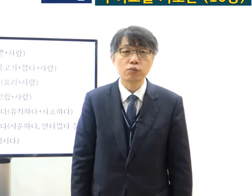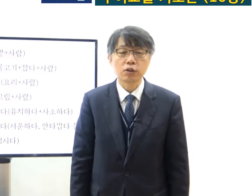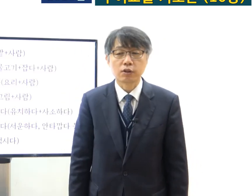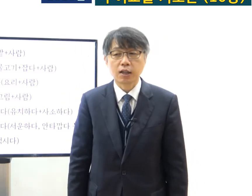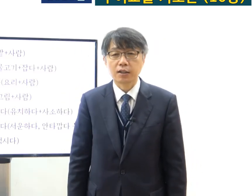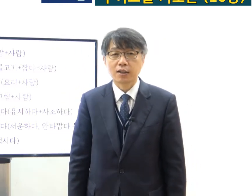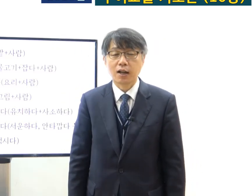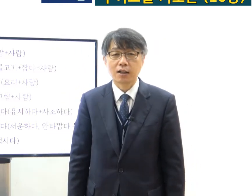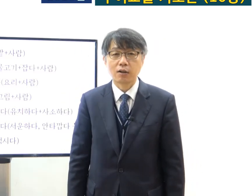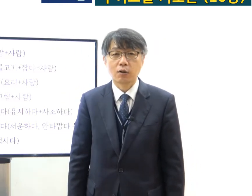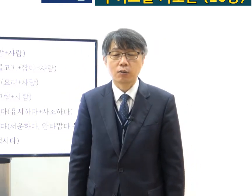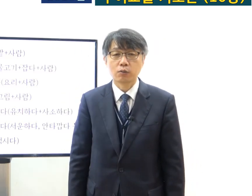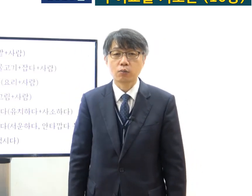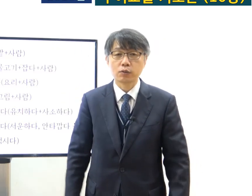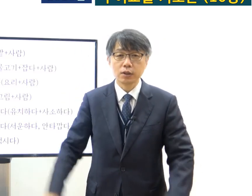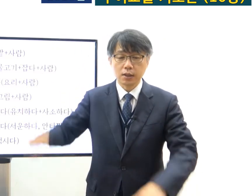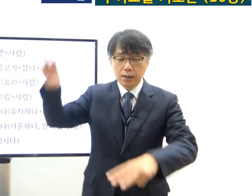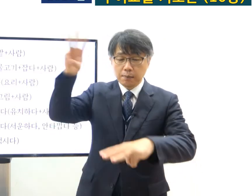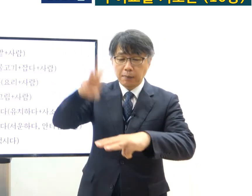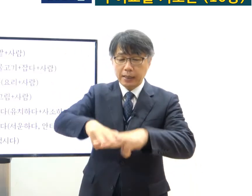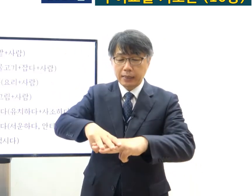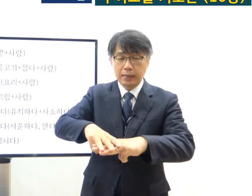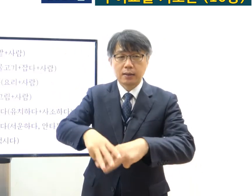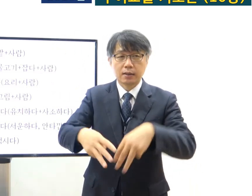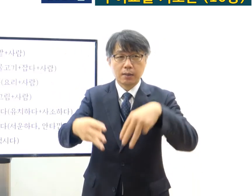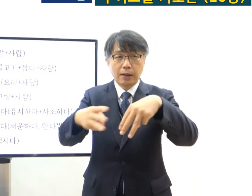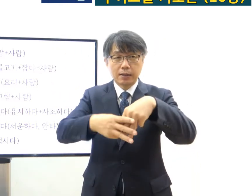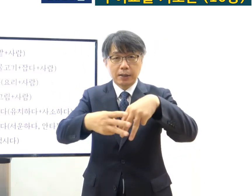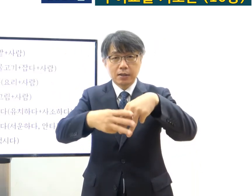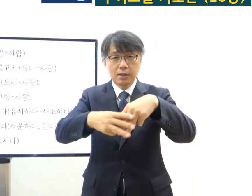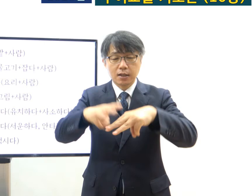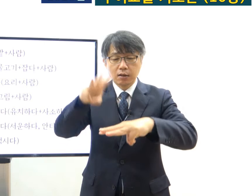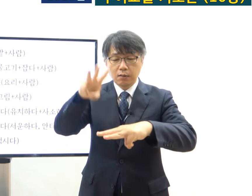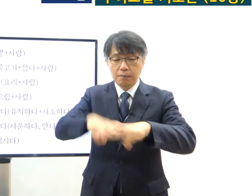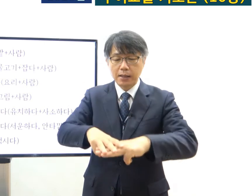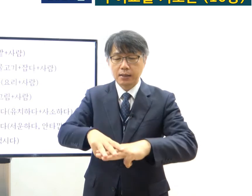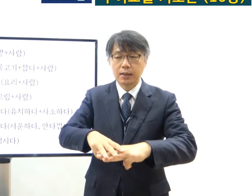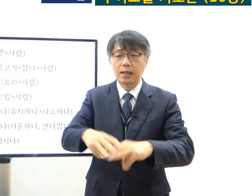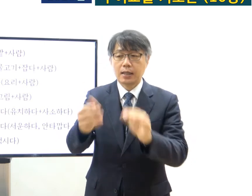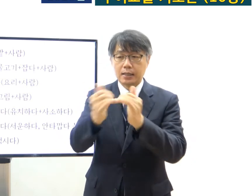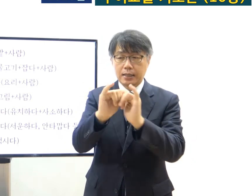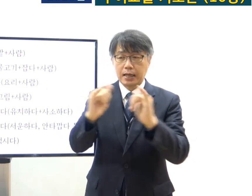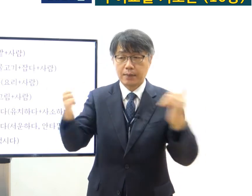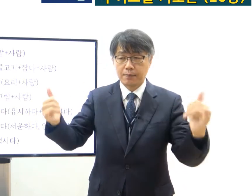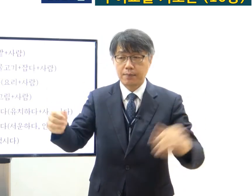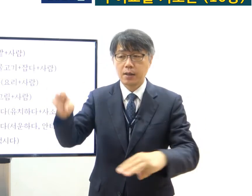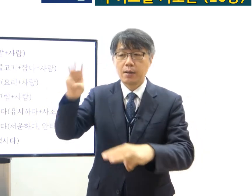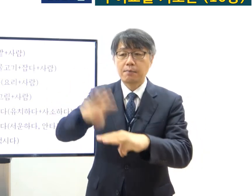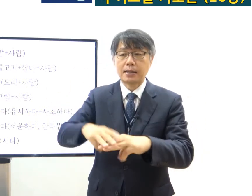농부는 어떻게 할까요? 농부는 이렇게 밭전자잖아요. 사람.